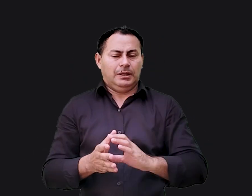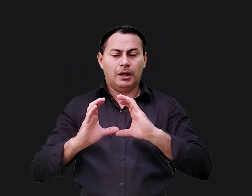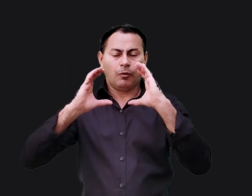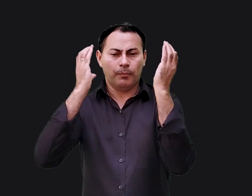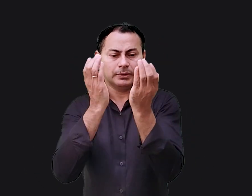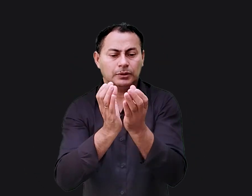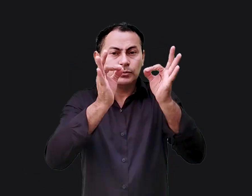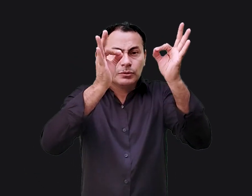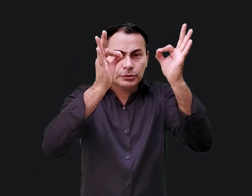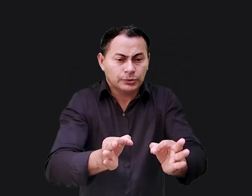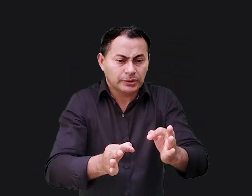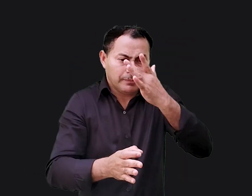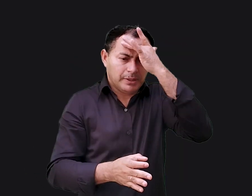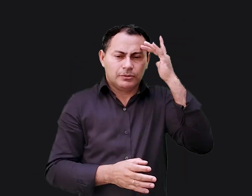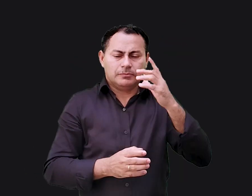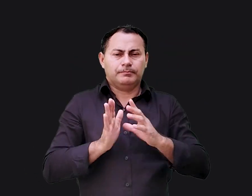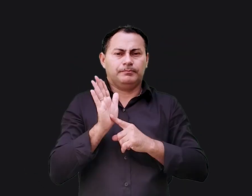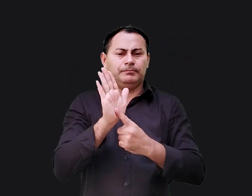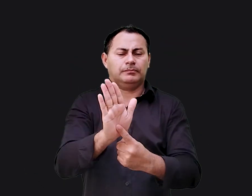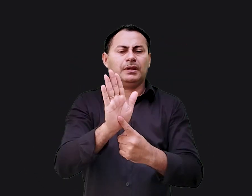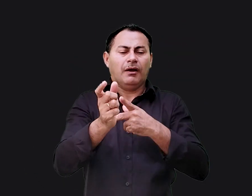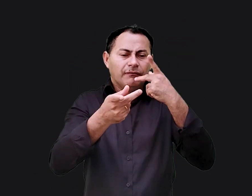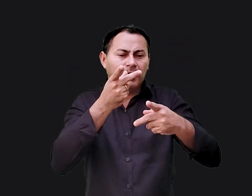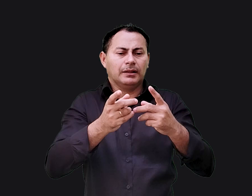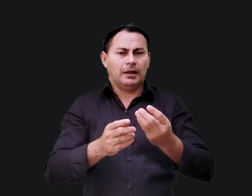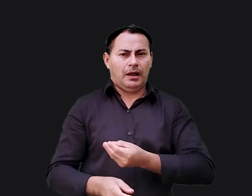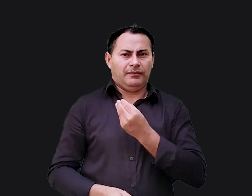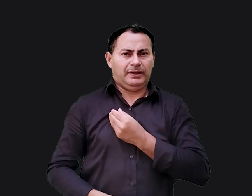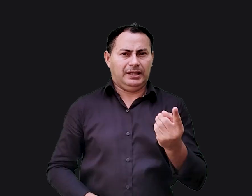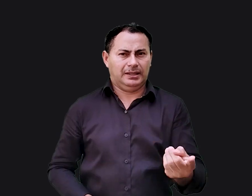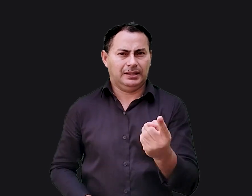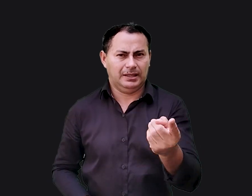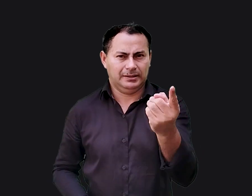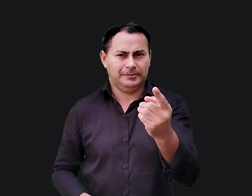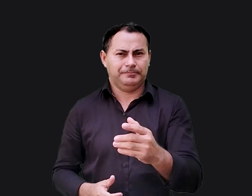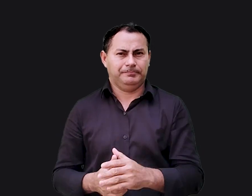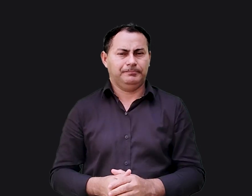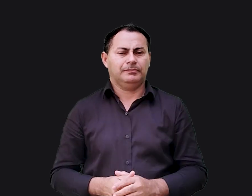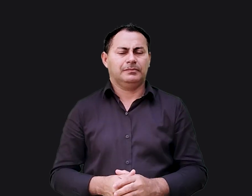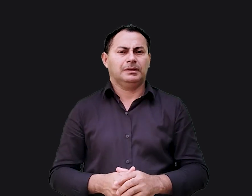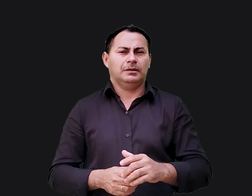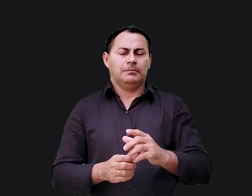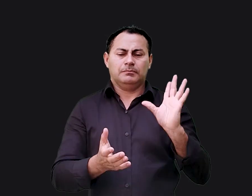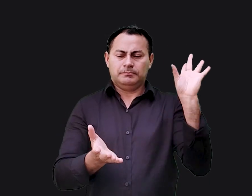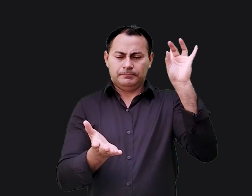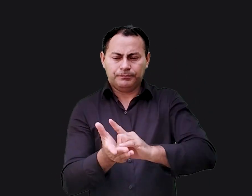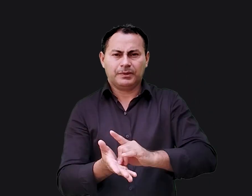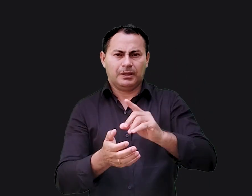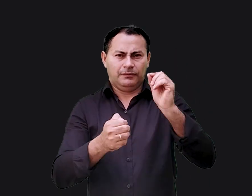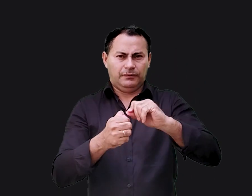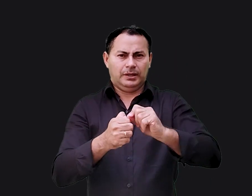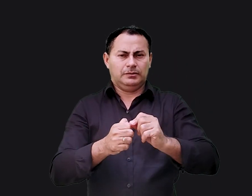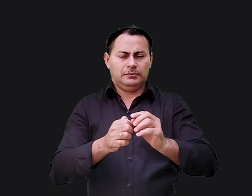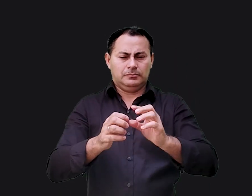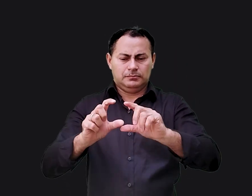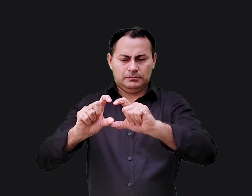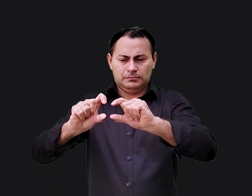Essa comunidade dos justos refere-se à eternidade. Mais uma afirmação feita com uma